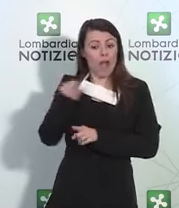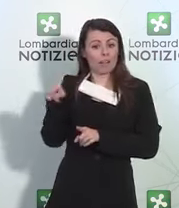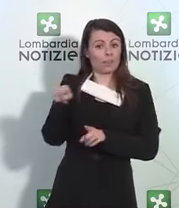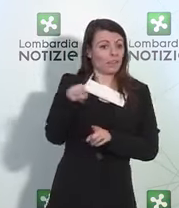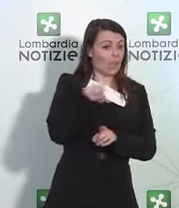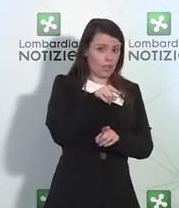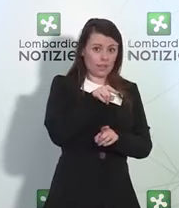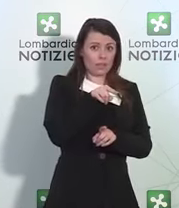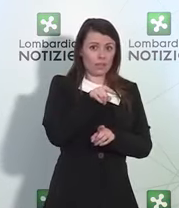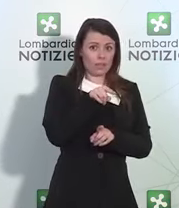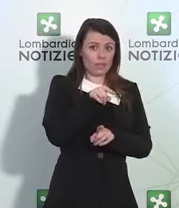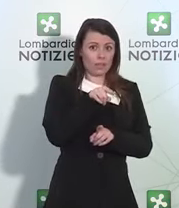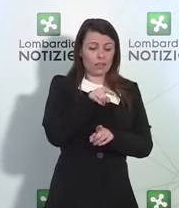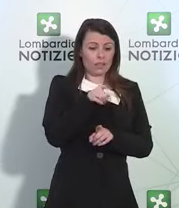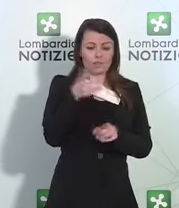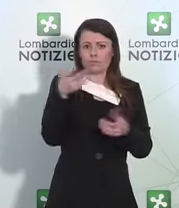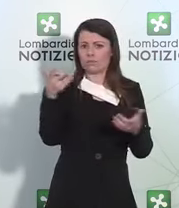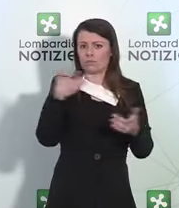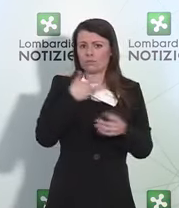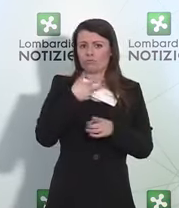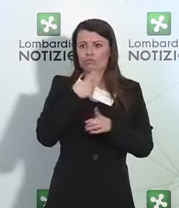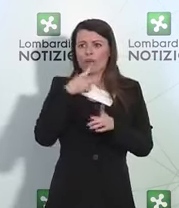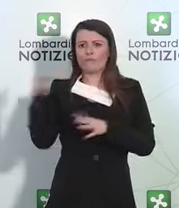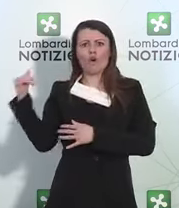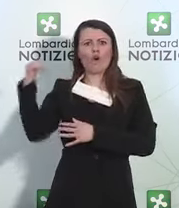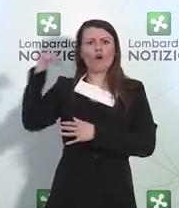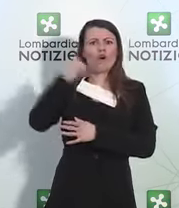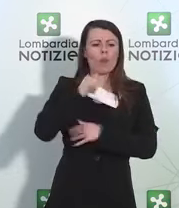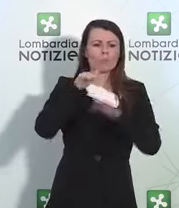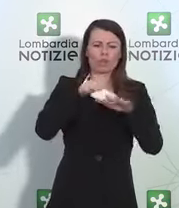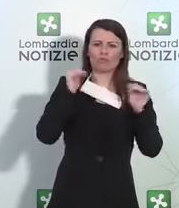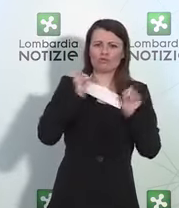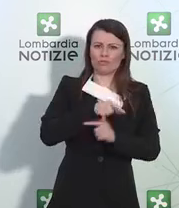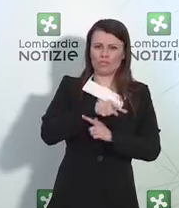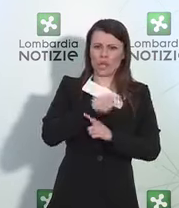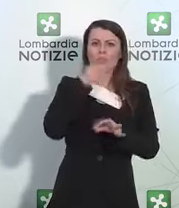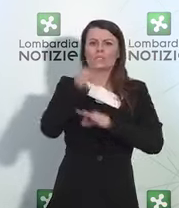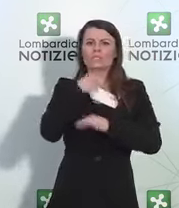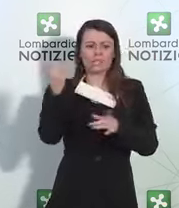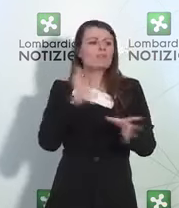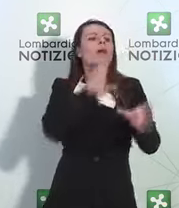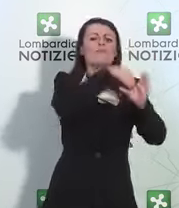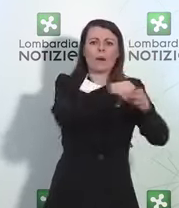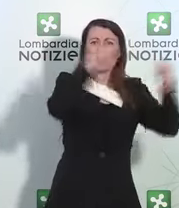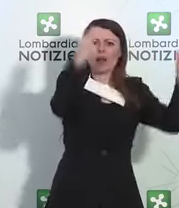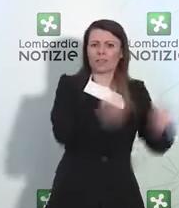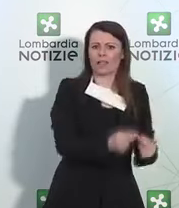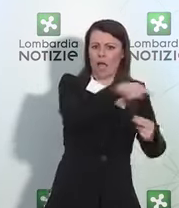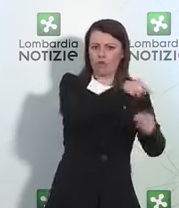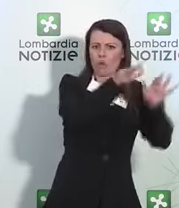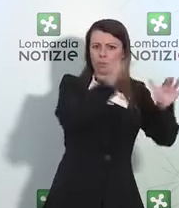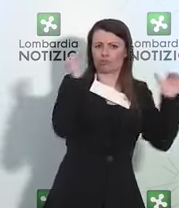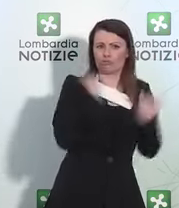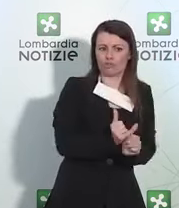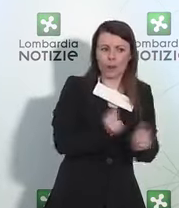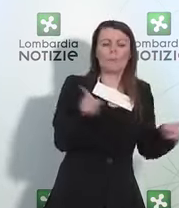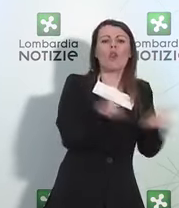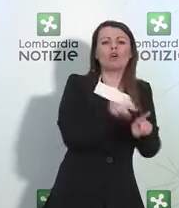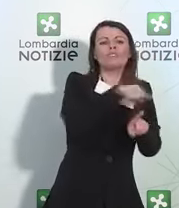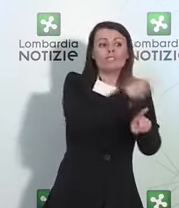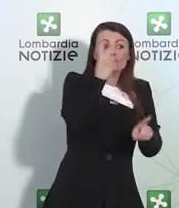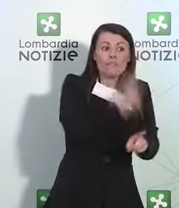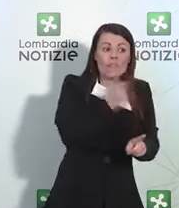con voli della protezione quindi vengono accreditati alla protezione anche di somma donazione comunque domani